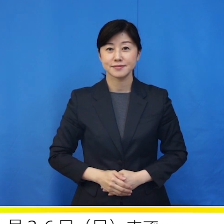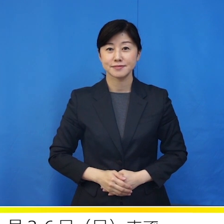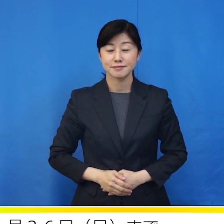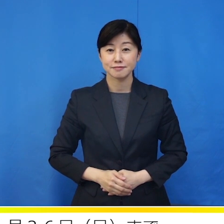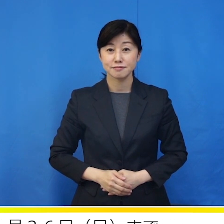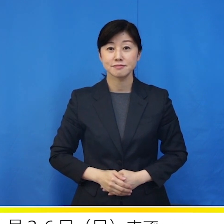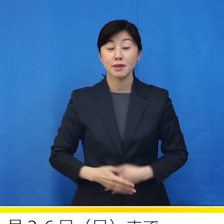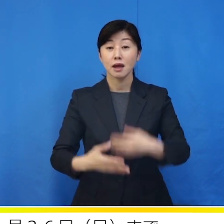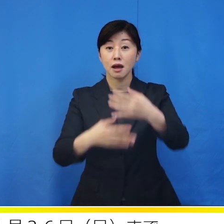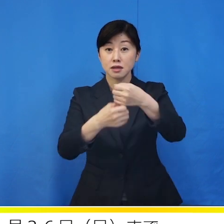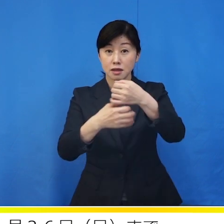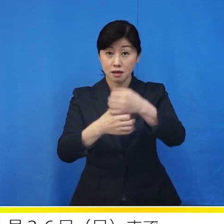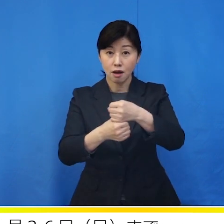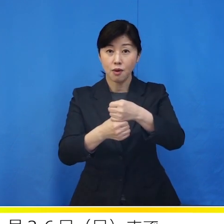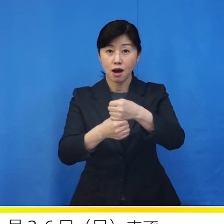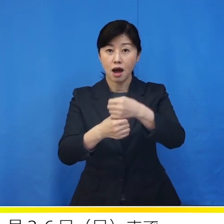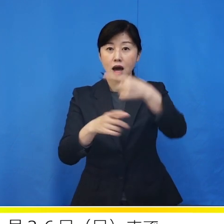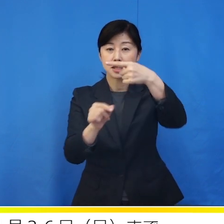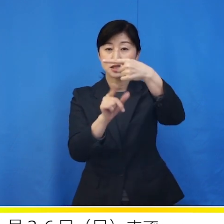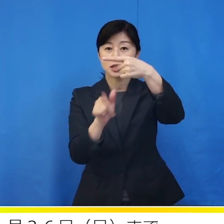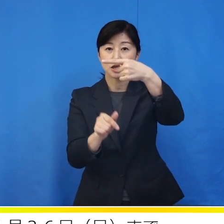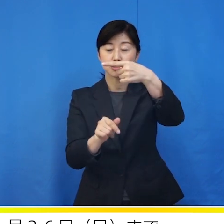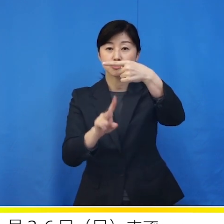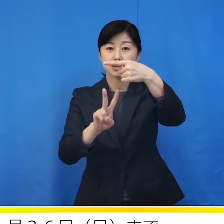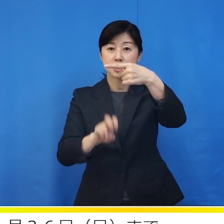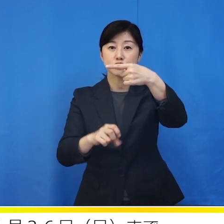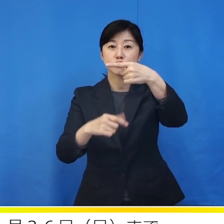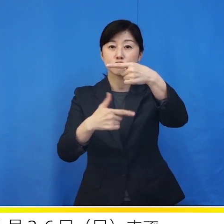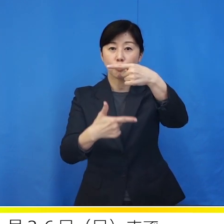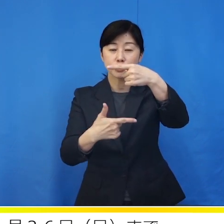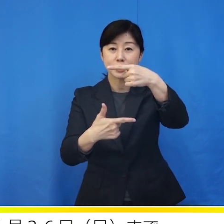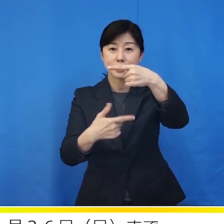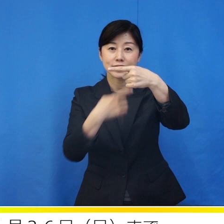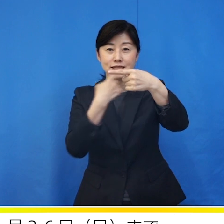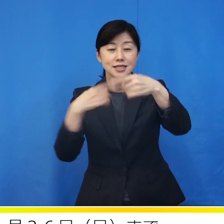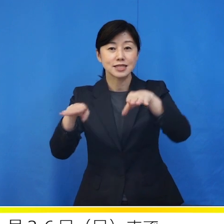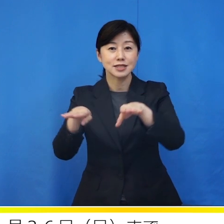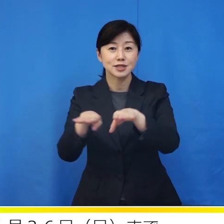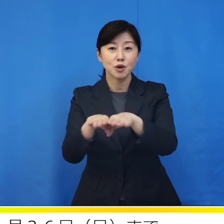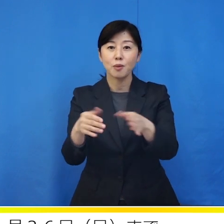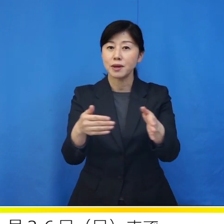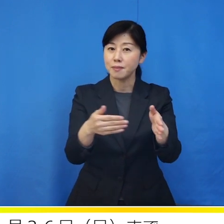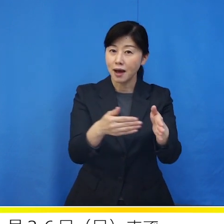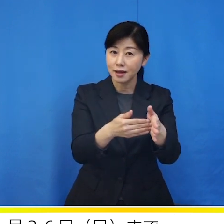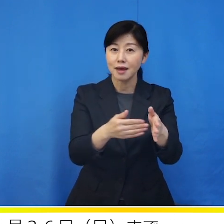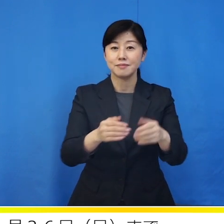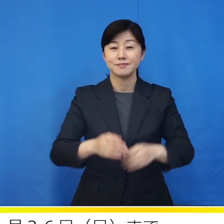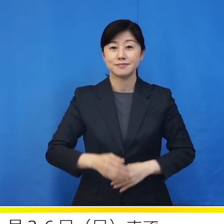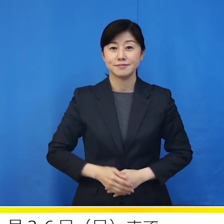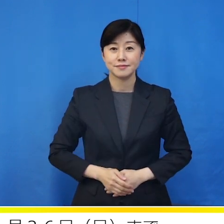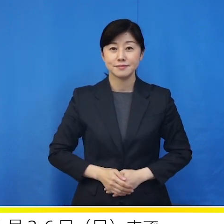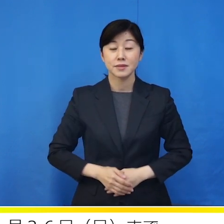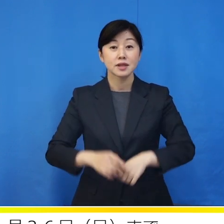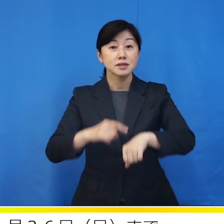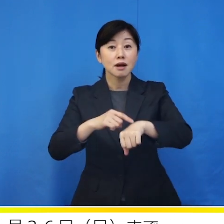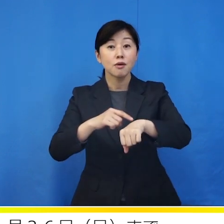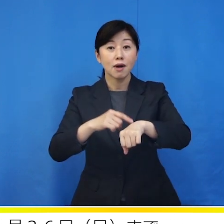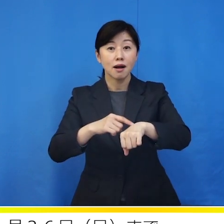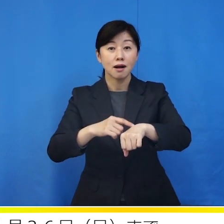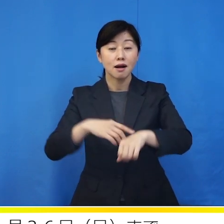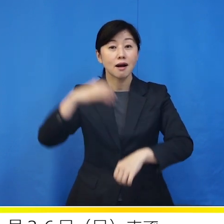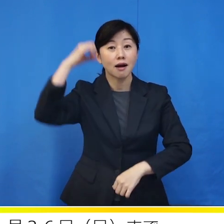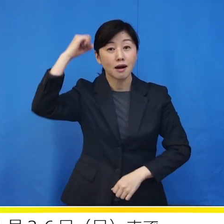開催期間は1月26日日曜日まで時間は